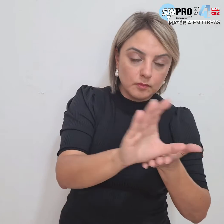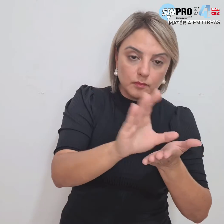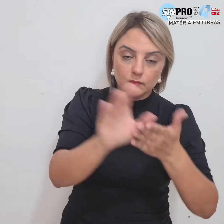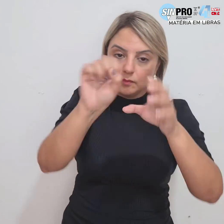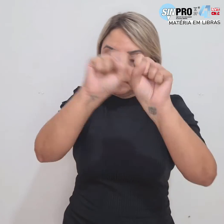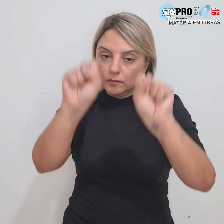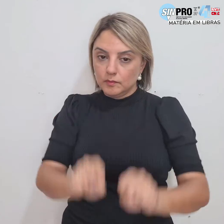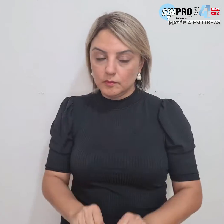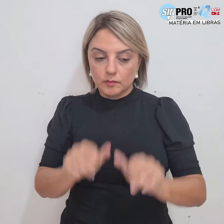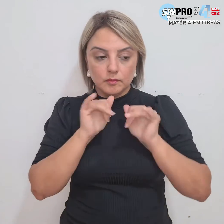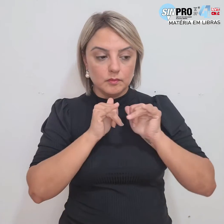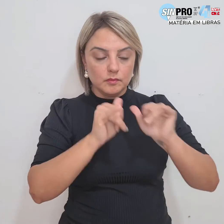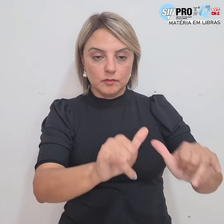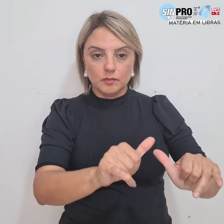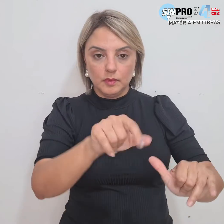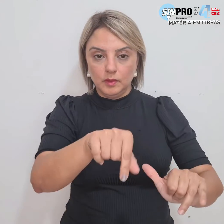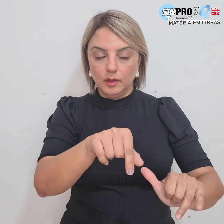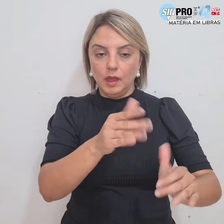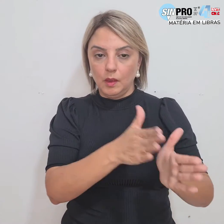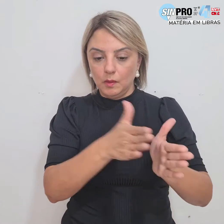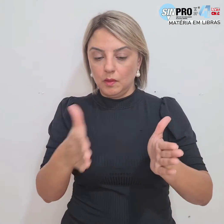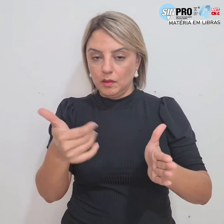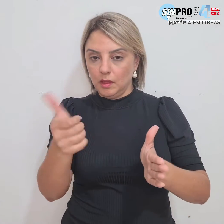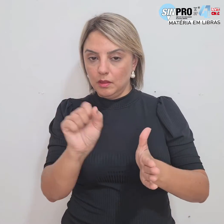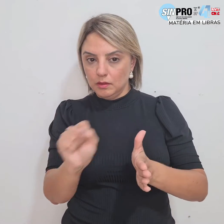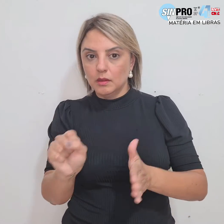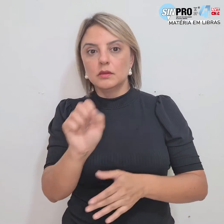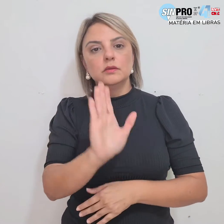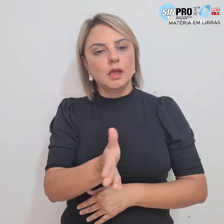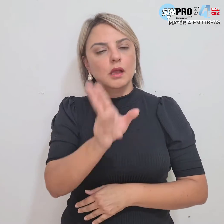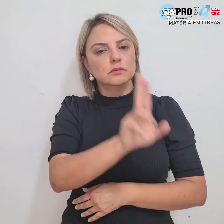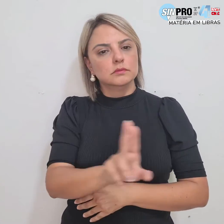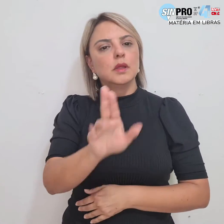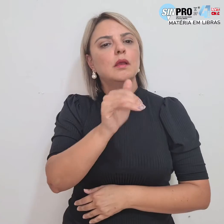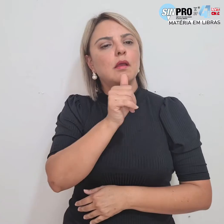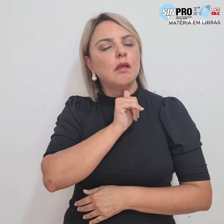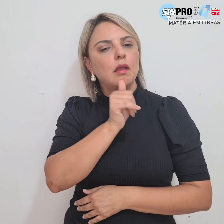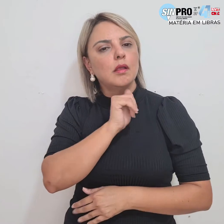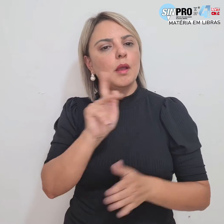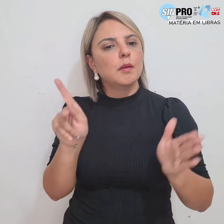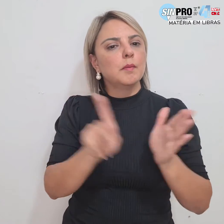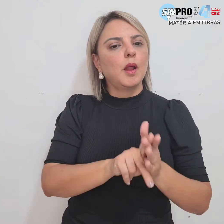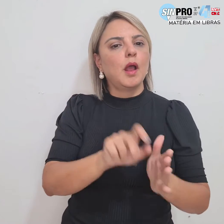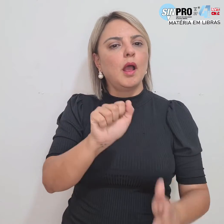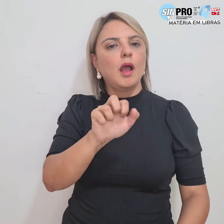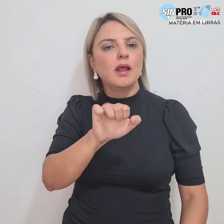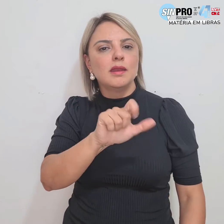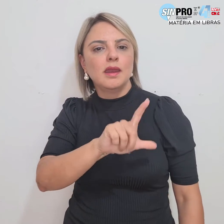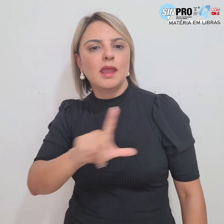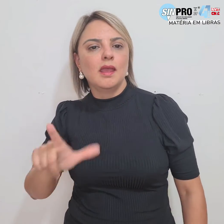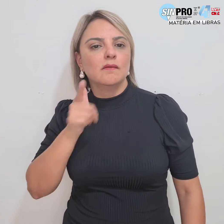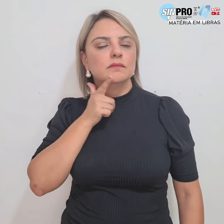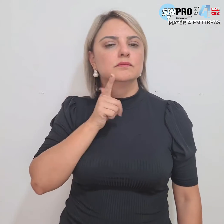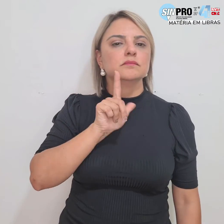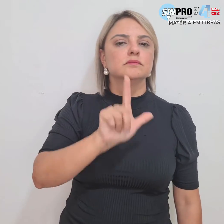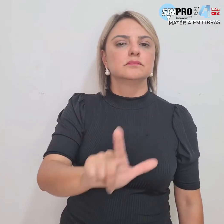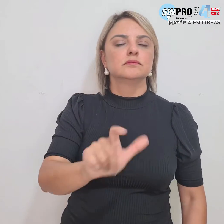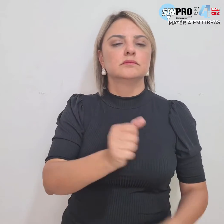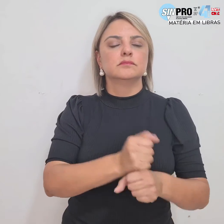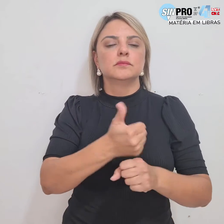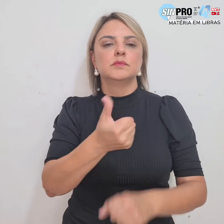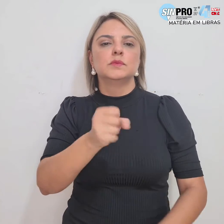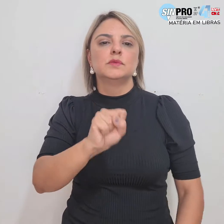e os investimentos no sistema elétrico ocorridos nesta década, já foi utilizado como exemplo pela própria ANEEL e